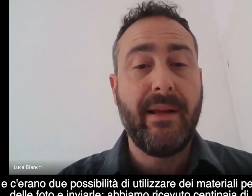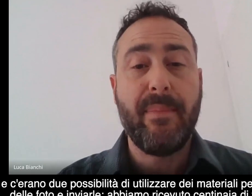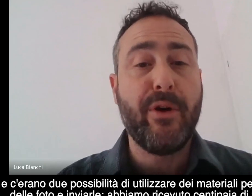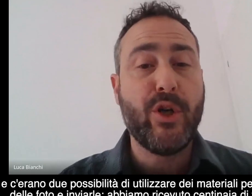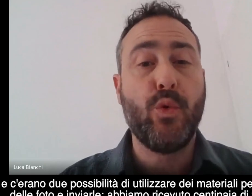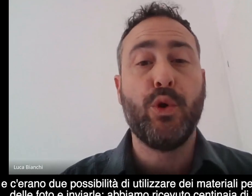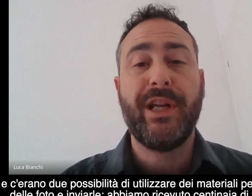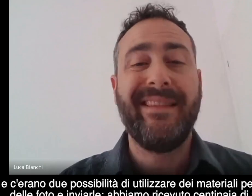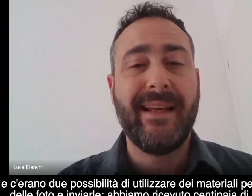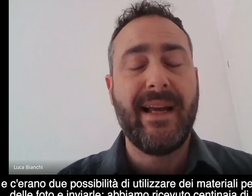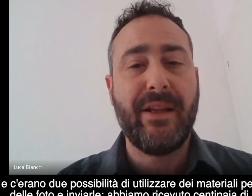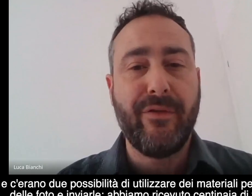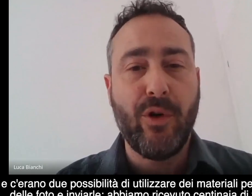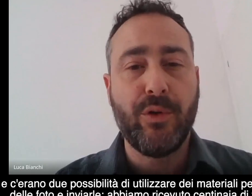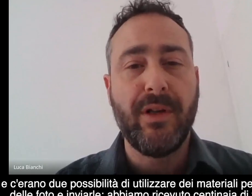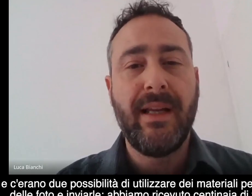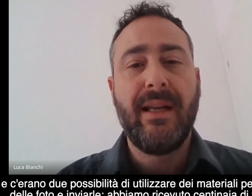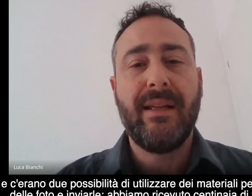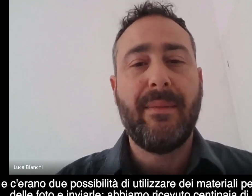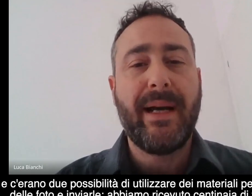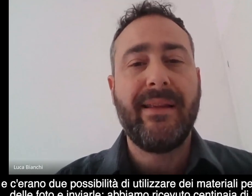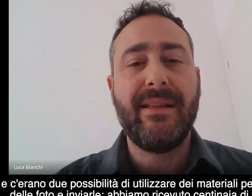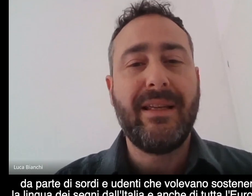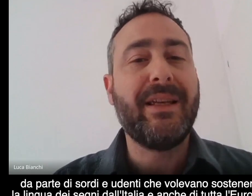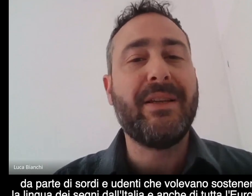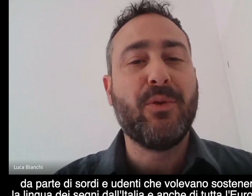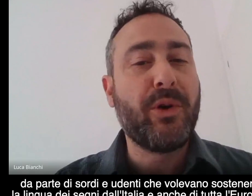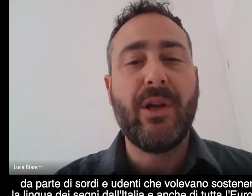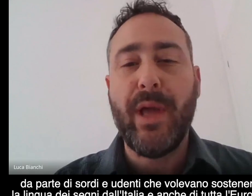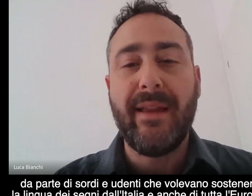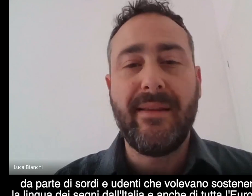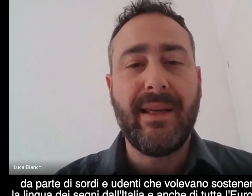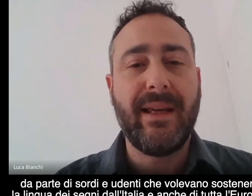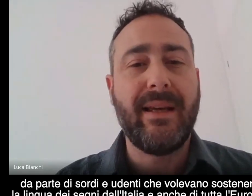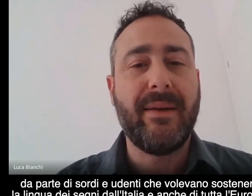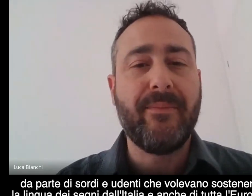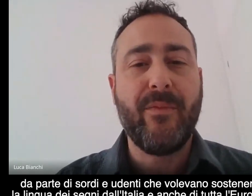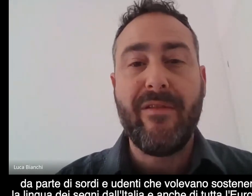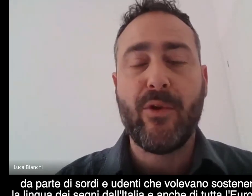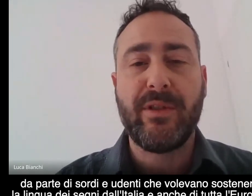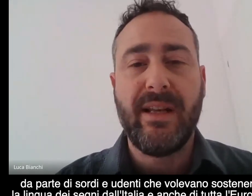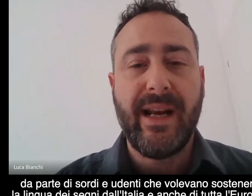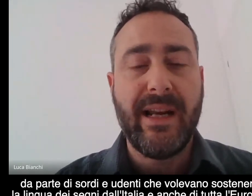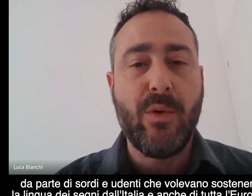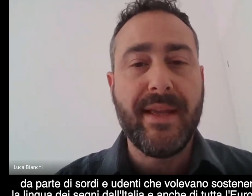abbiamo ricevuto centinaia di foto da parte dei sordi e udenti che volevano sostenere la lingua dei